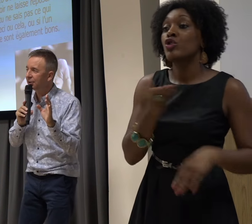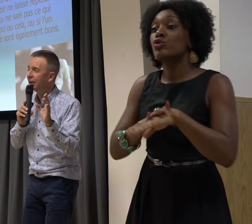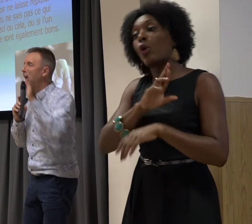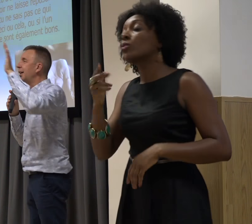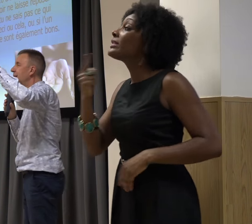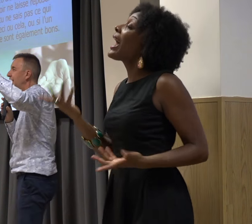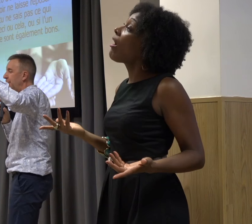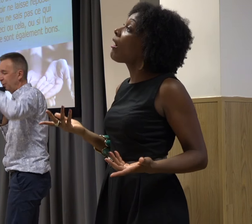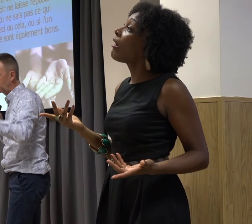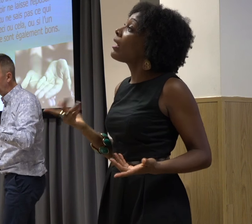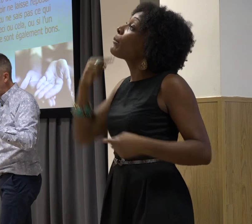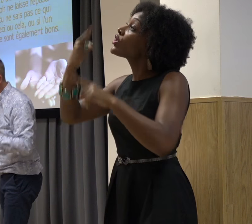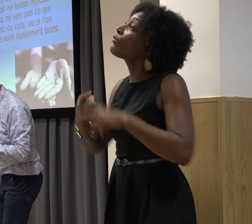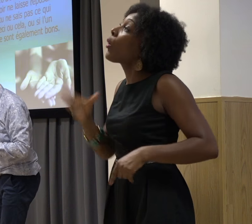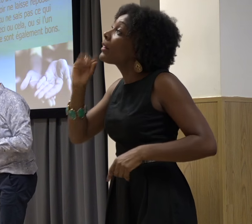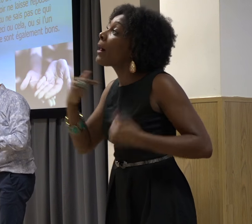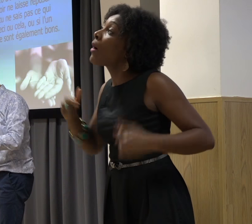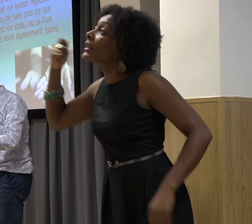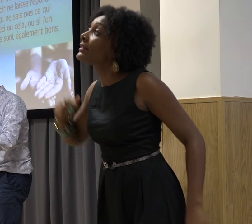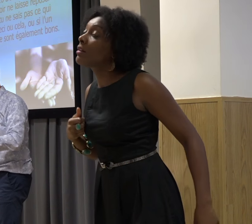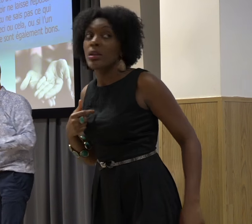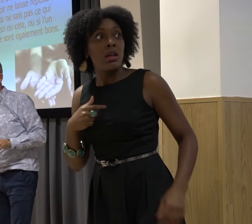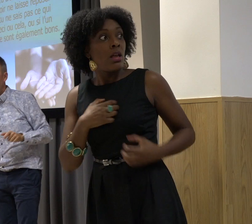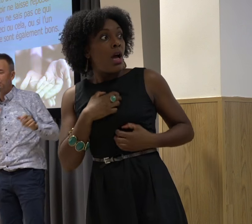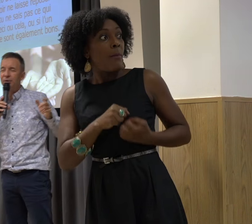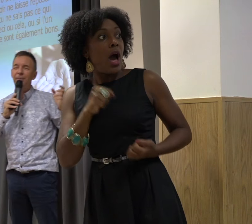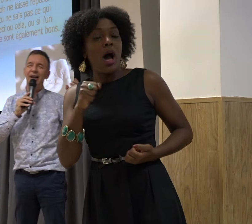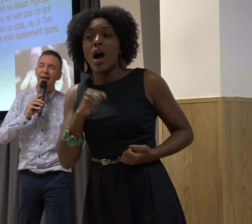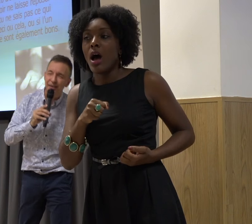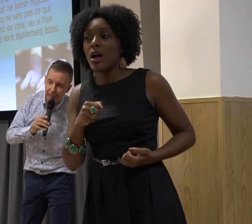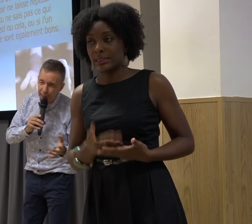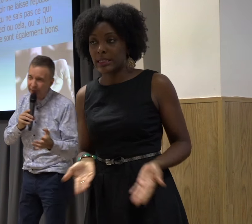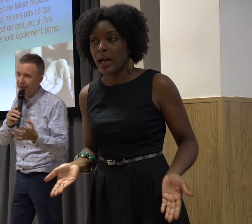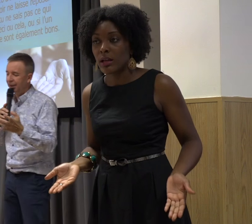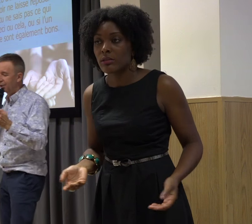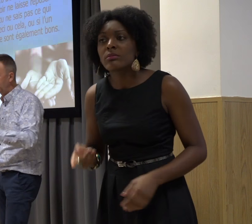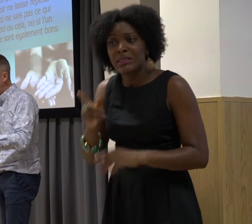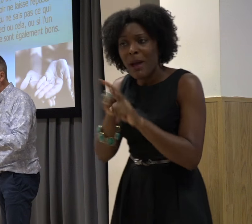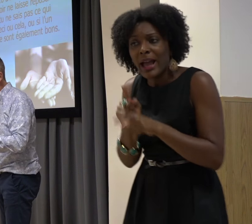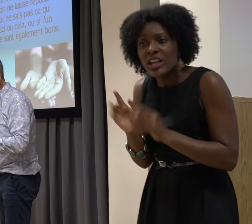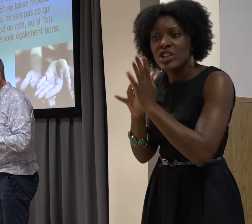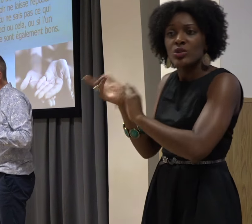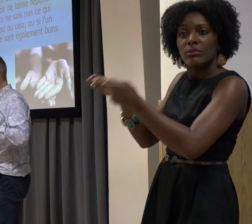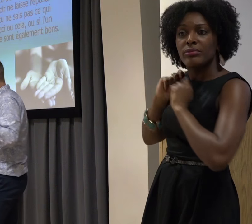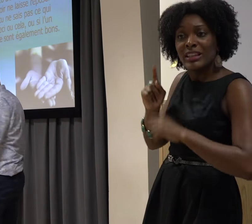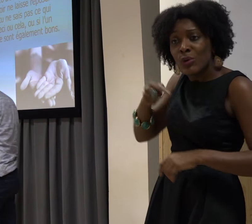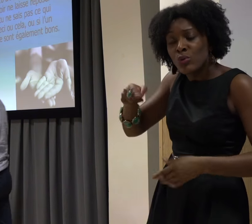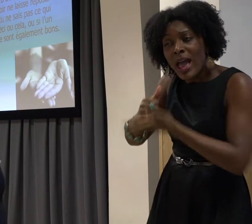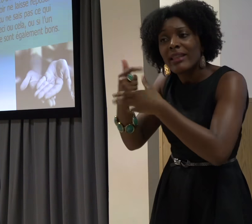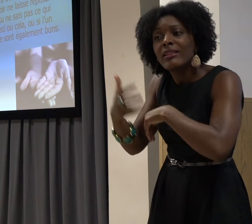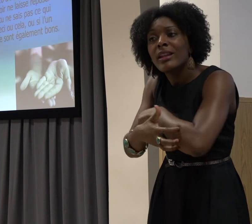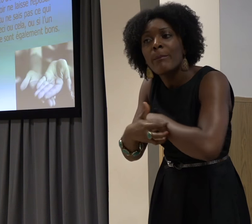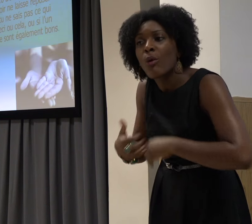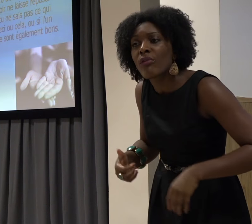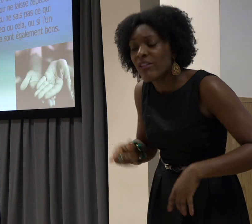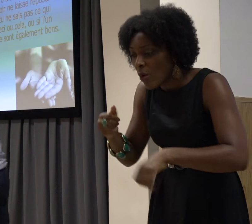je suis, t'as pas vu ce que je fais, etc. » Jésus nous appelle à aider les pauvres. Jésus nous appelle à laver